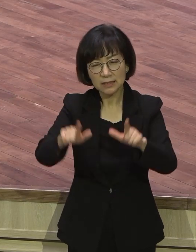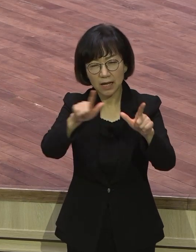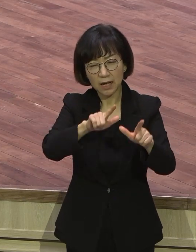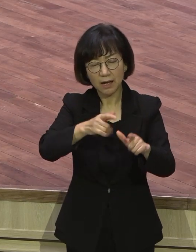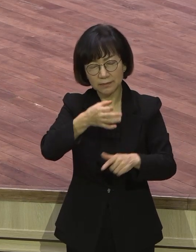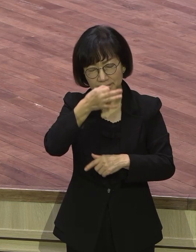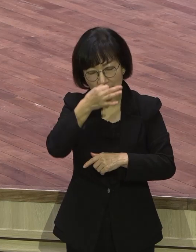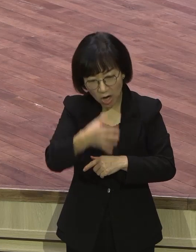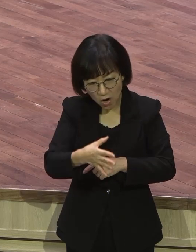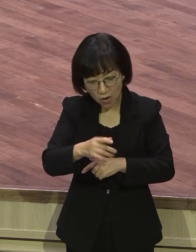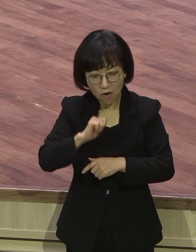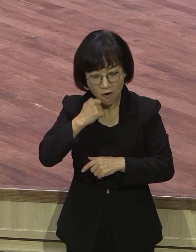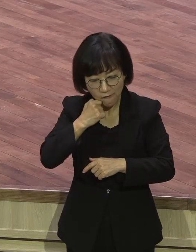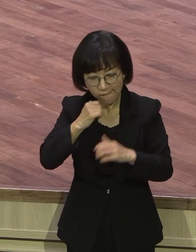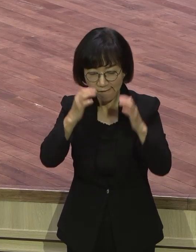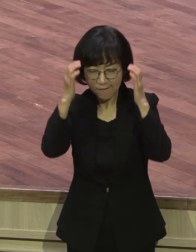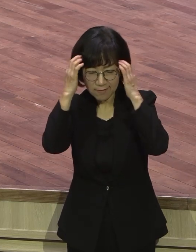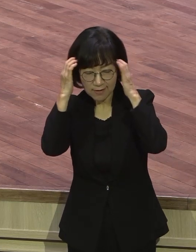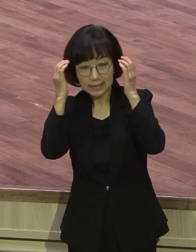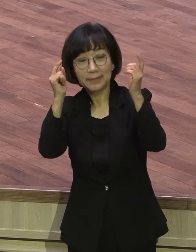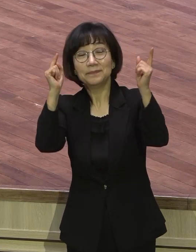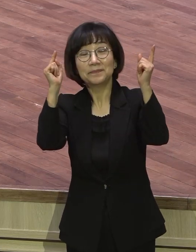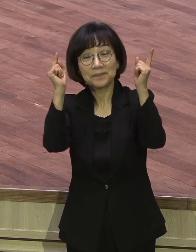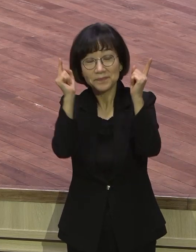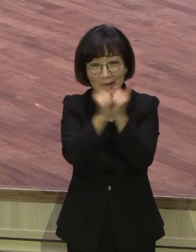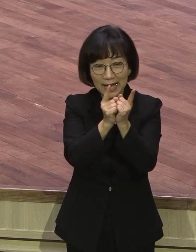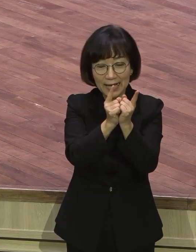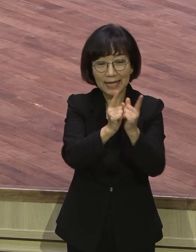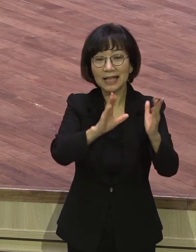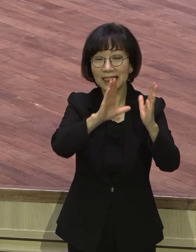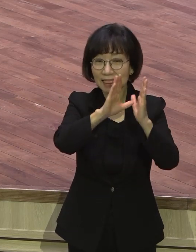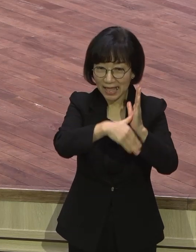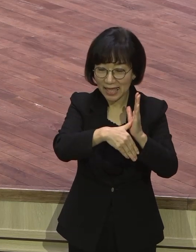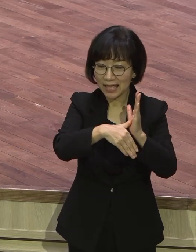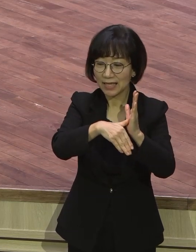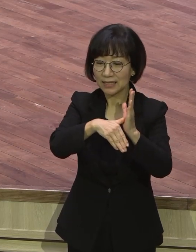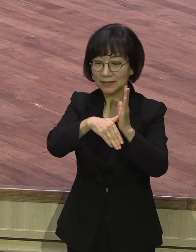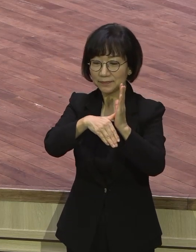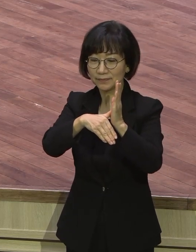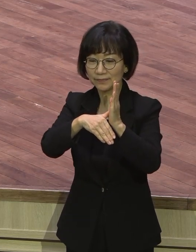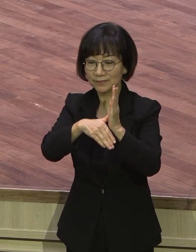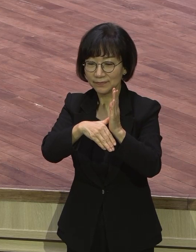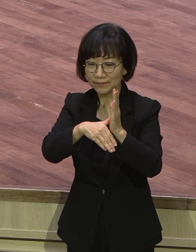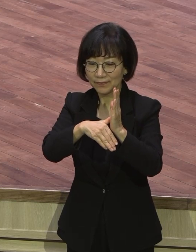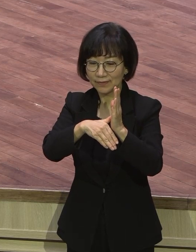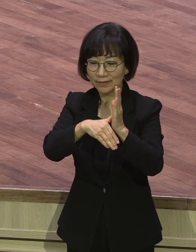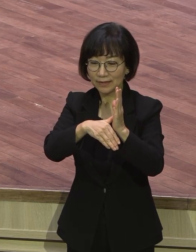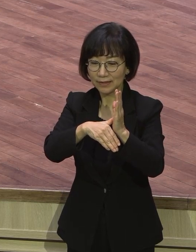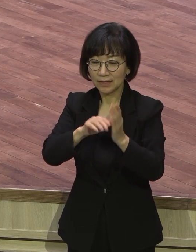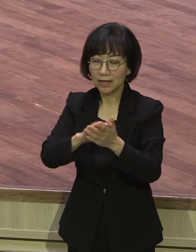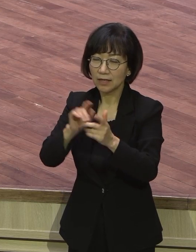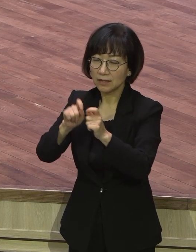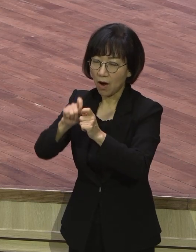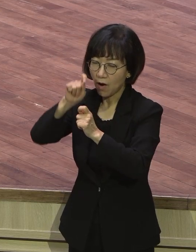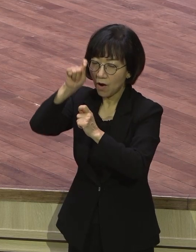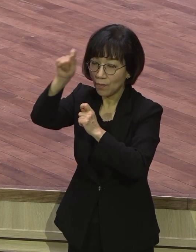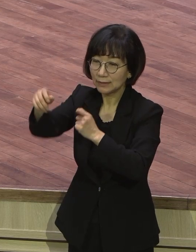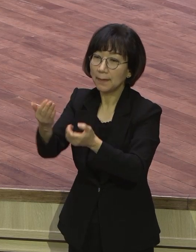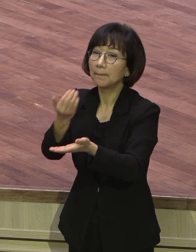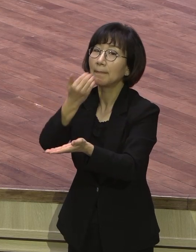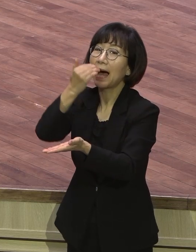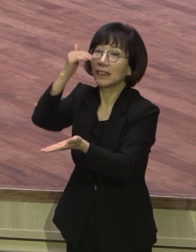한계가 부딪히고 극한 상황에 그렇게 처했을 때 우리는요 우리 인생에 영원한 반석이 있을